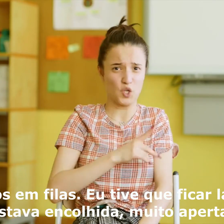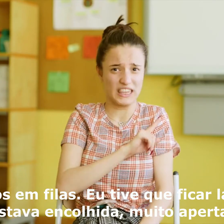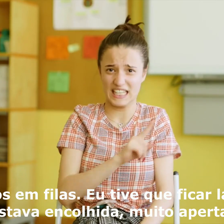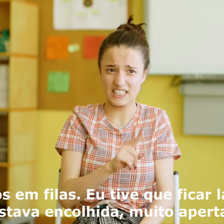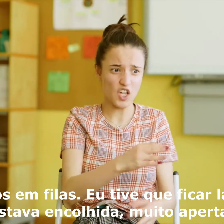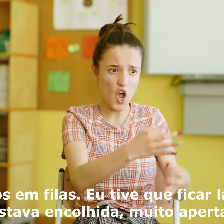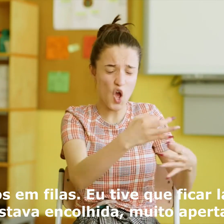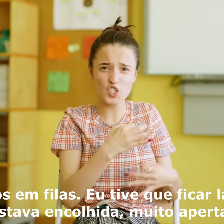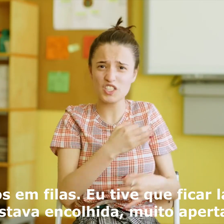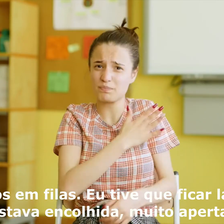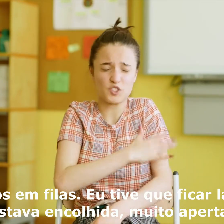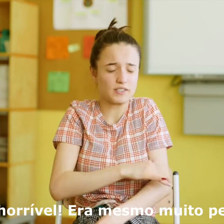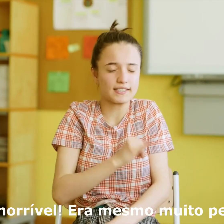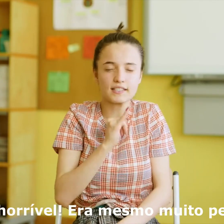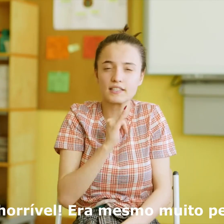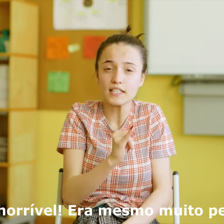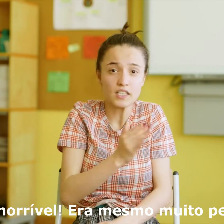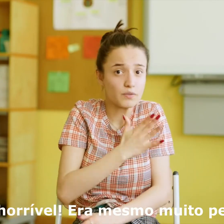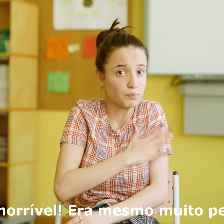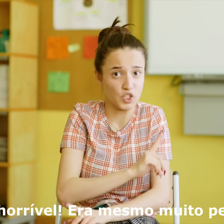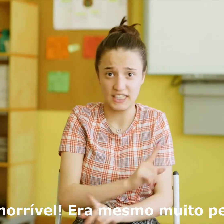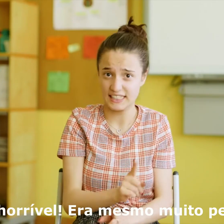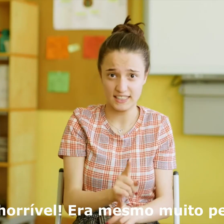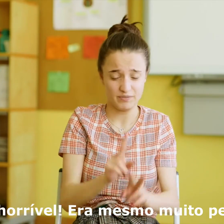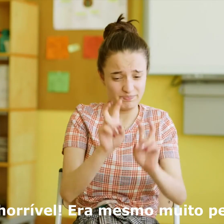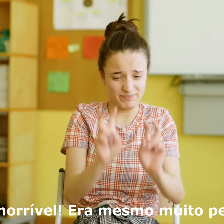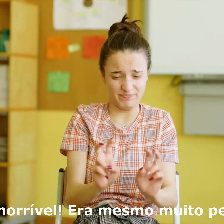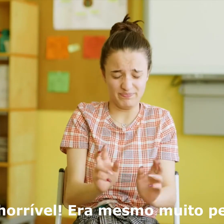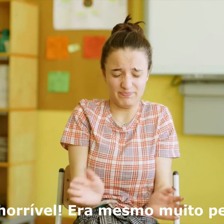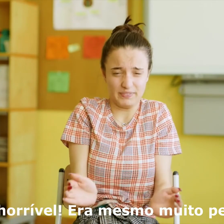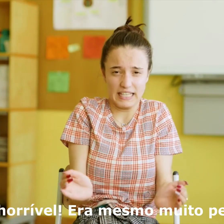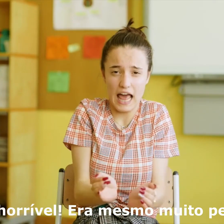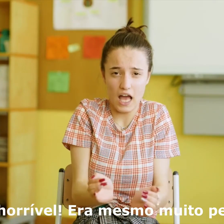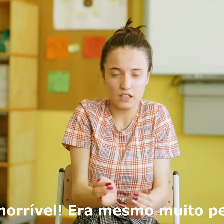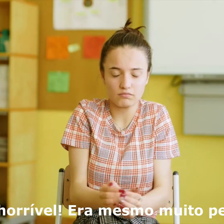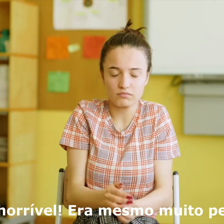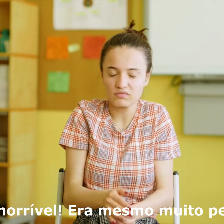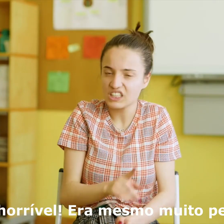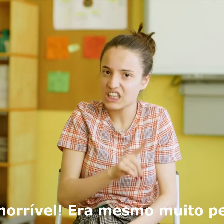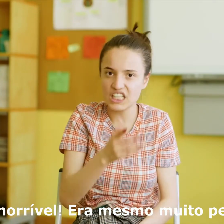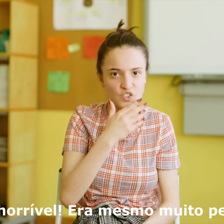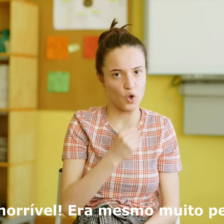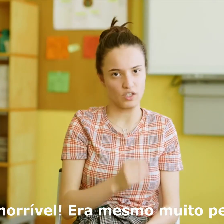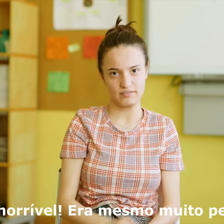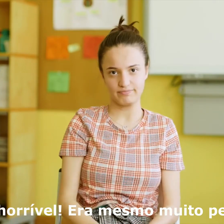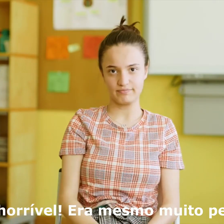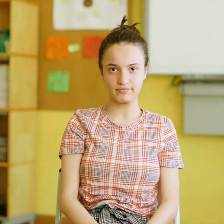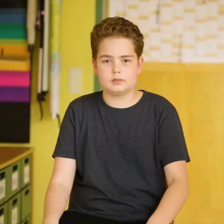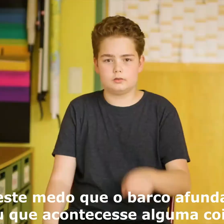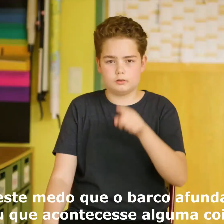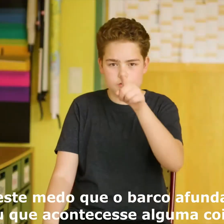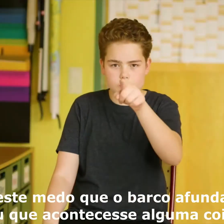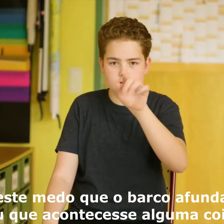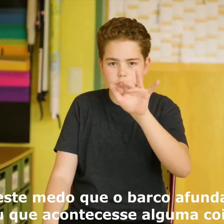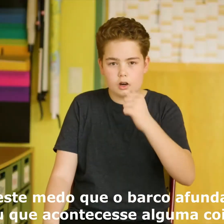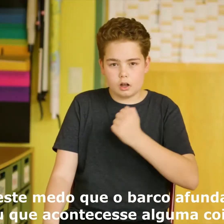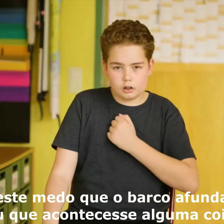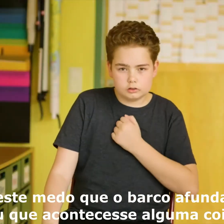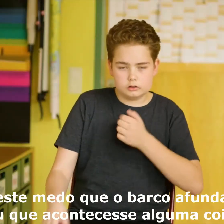muito apertados. Foi horrível, sério. Era mesmo muito pequeno. E tiveste medo que